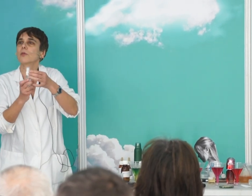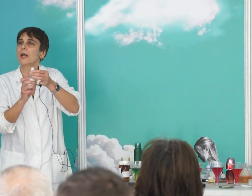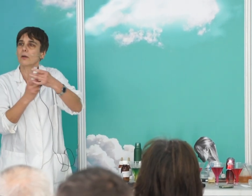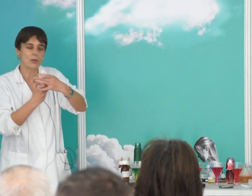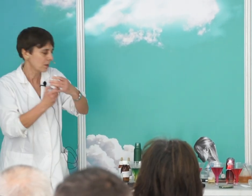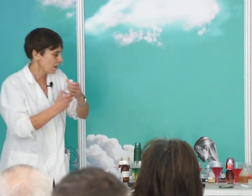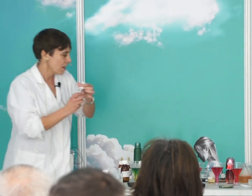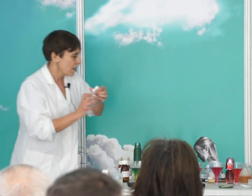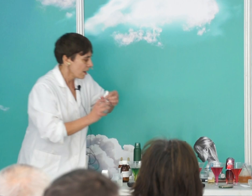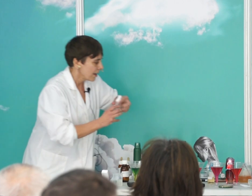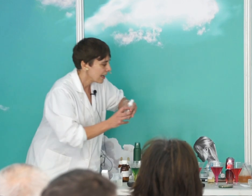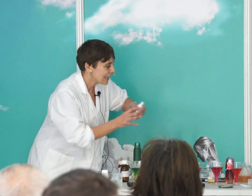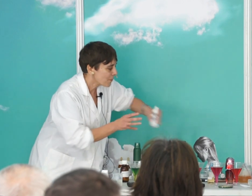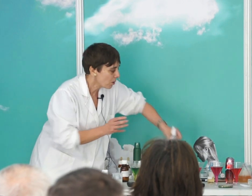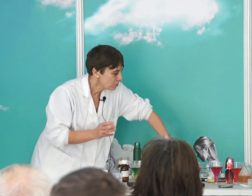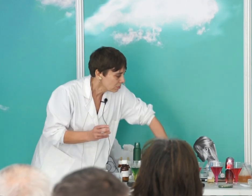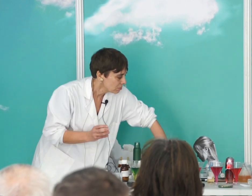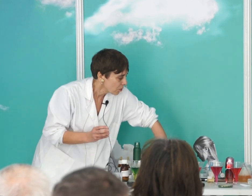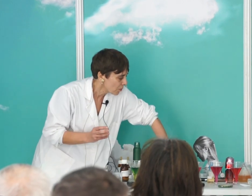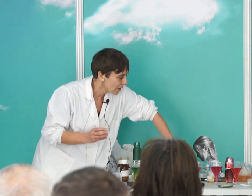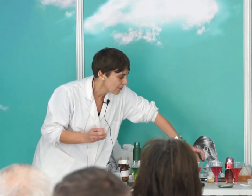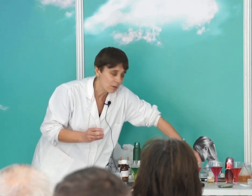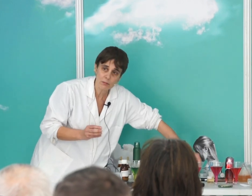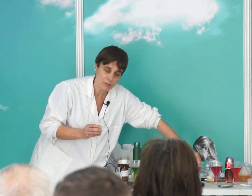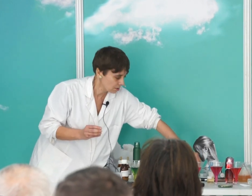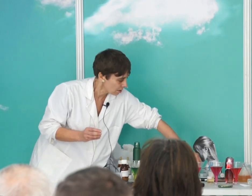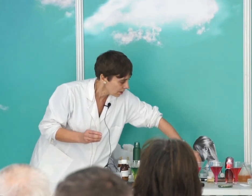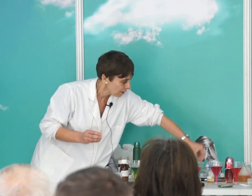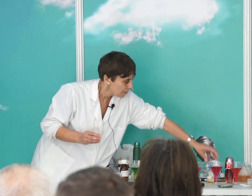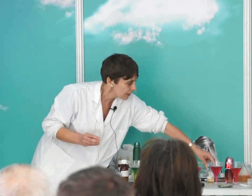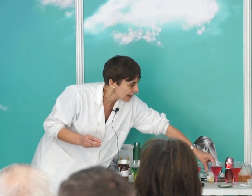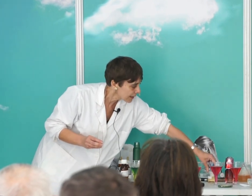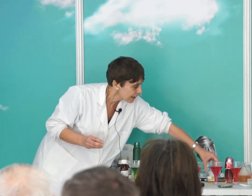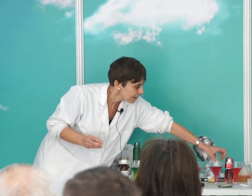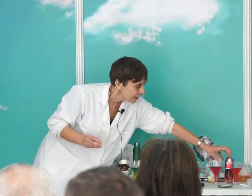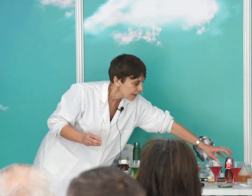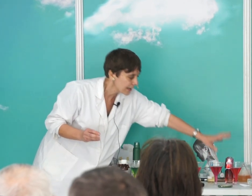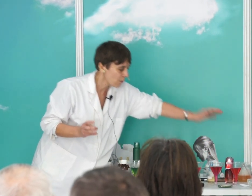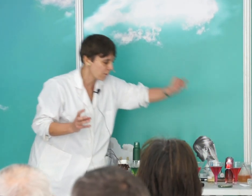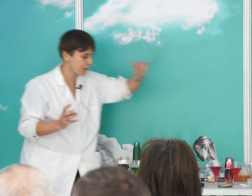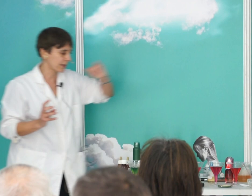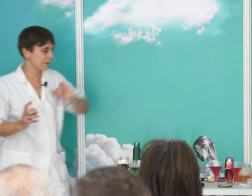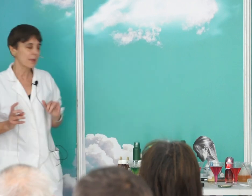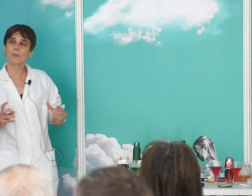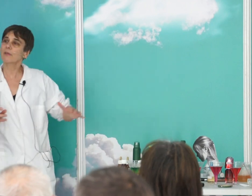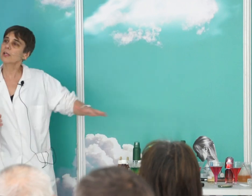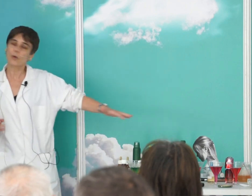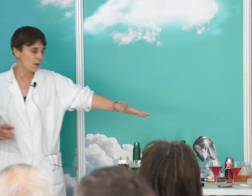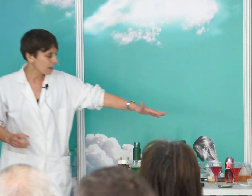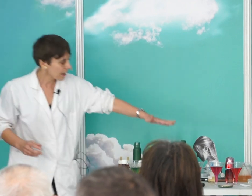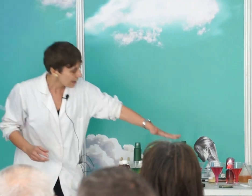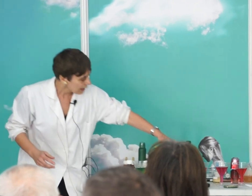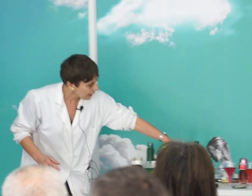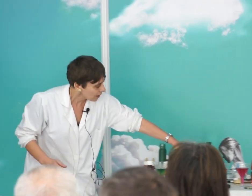limpiador de amoníaco. Limón, zumo de limón. Vinagre y agua fuerte. Vais